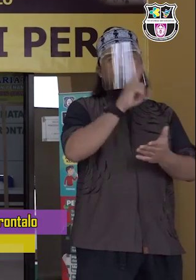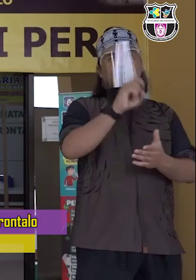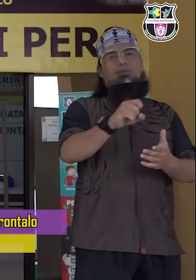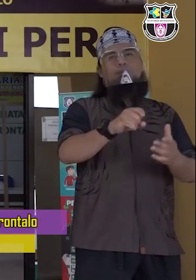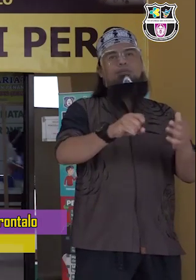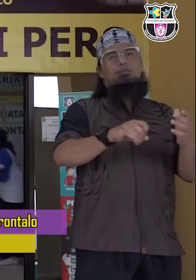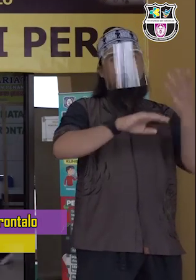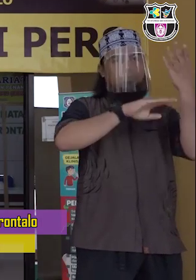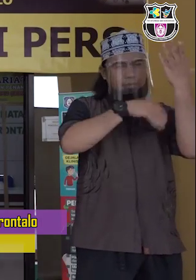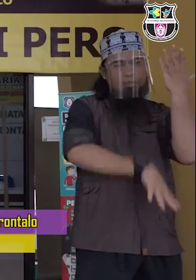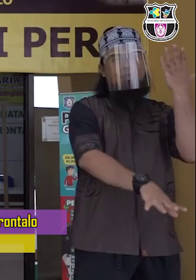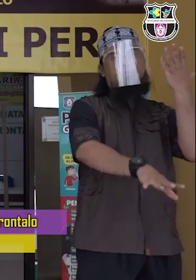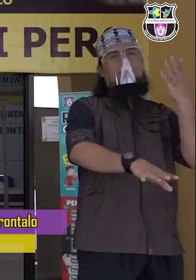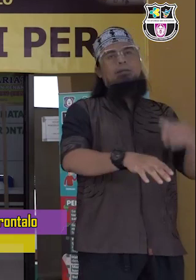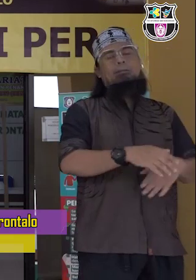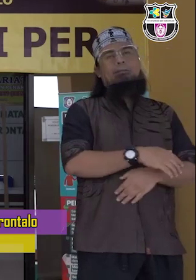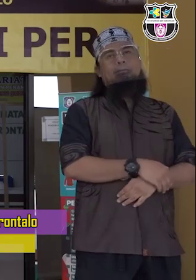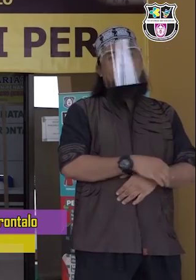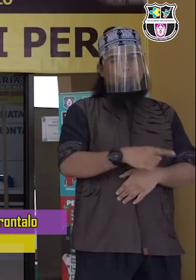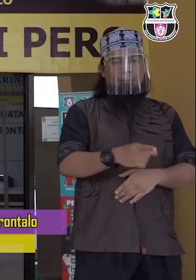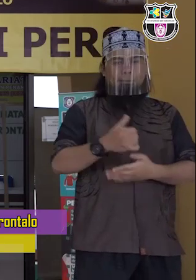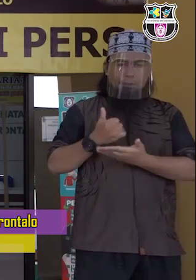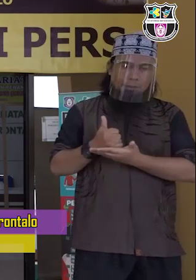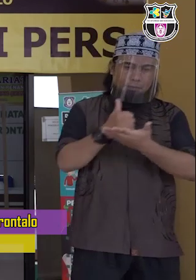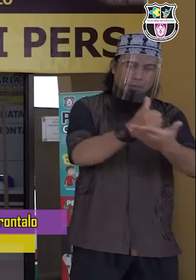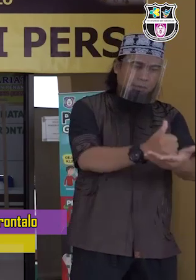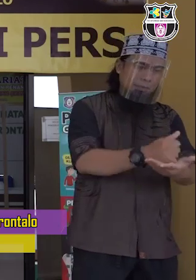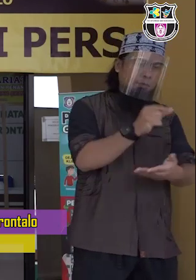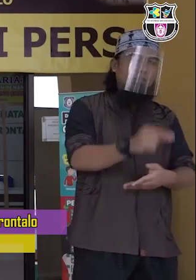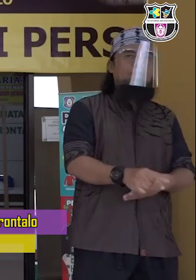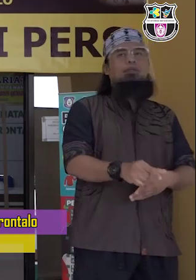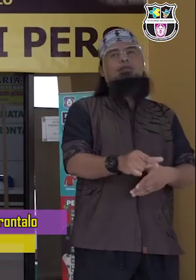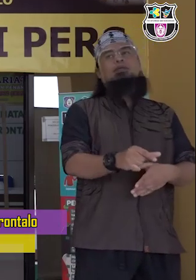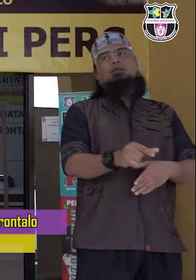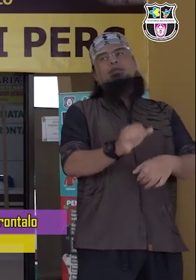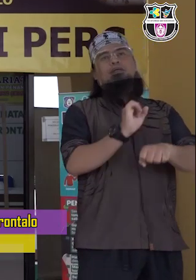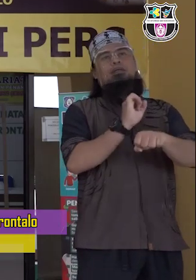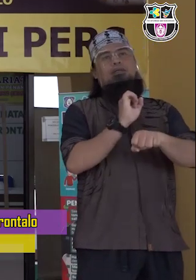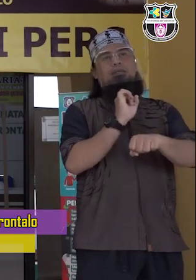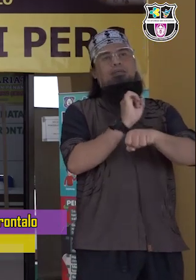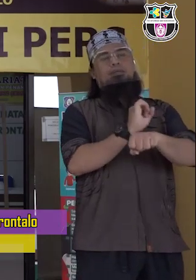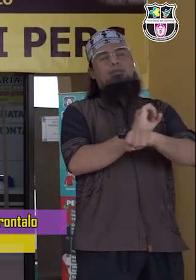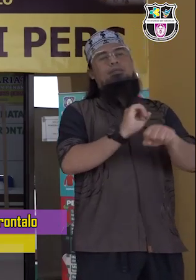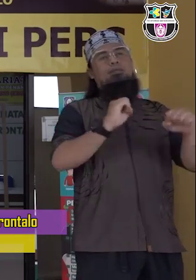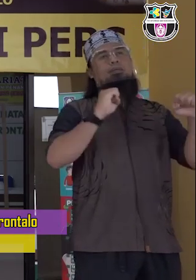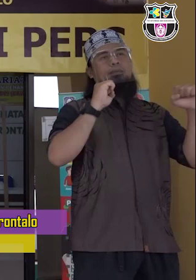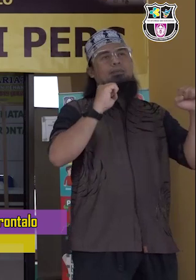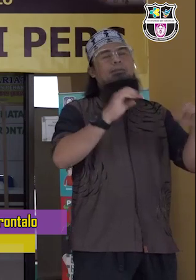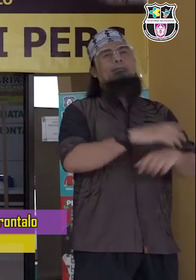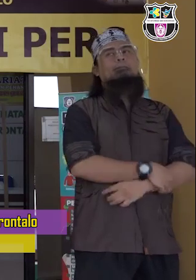melahirkan di fasilitas kesehatan dan ditolong oleh tenaga kesehatan pada masa pandemi. Kondisi